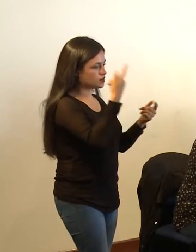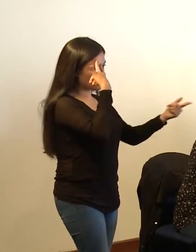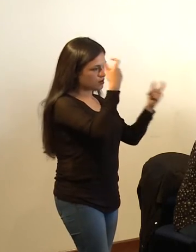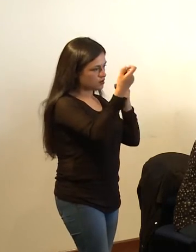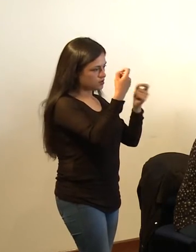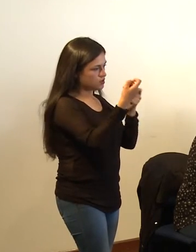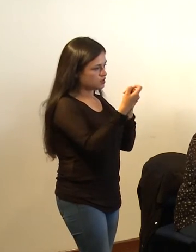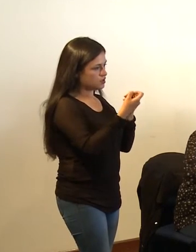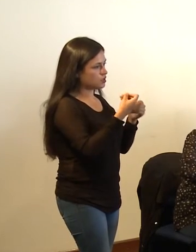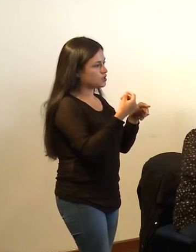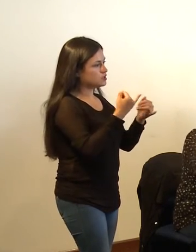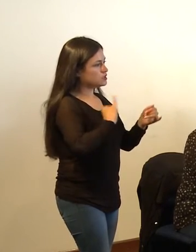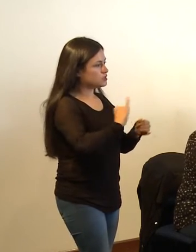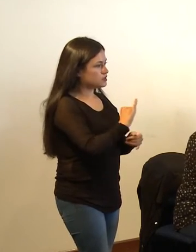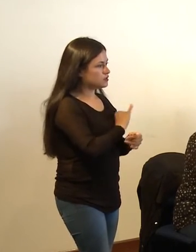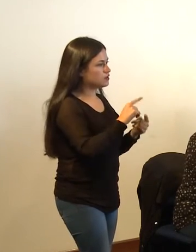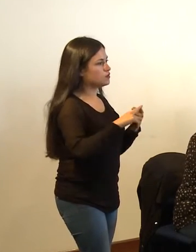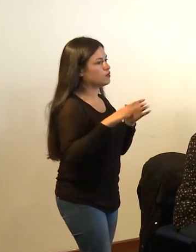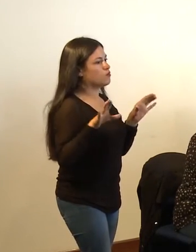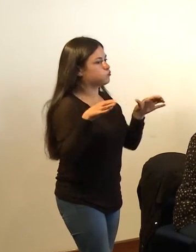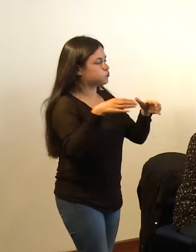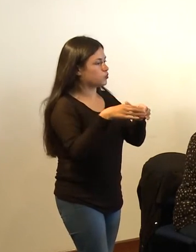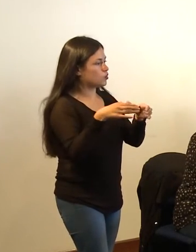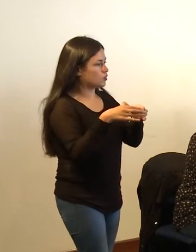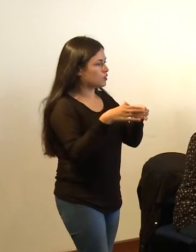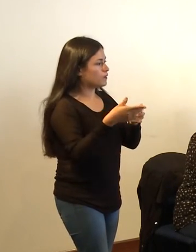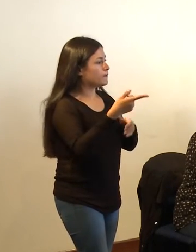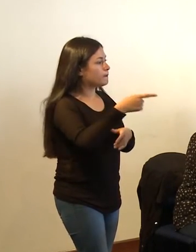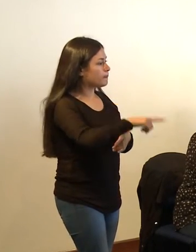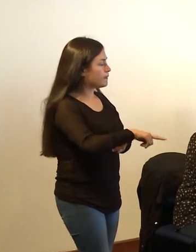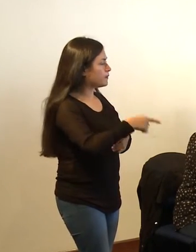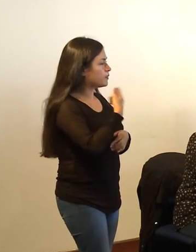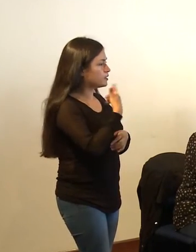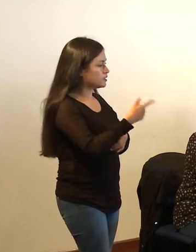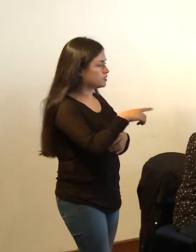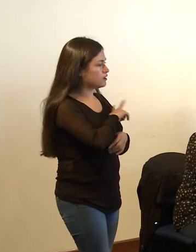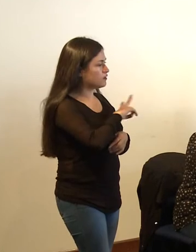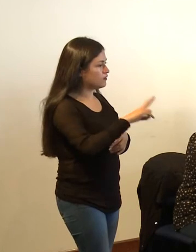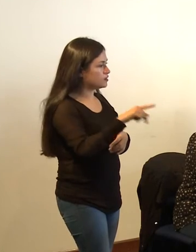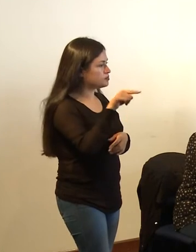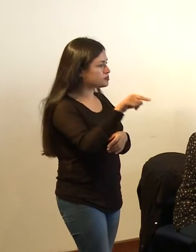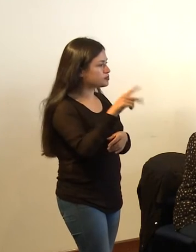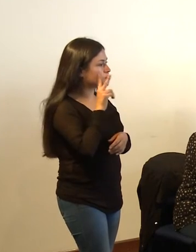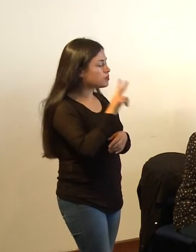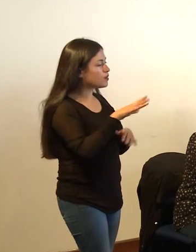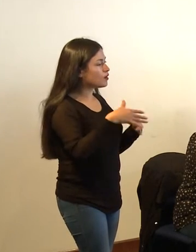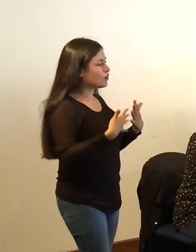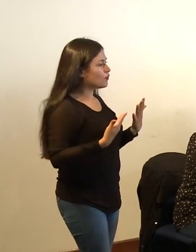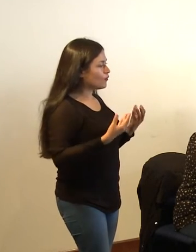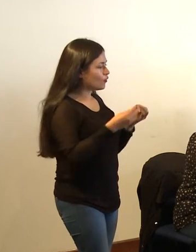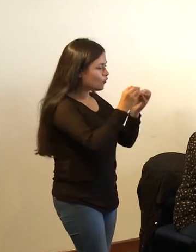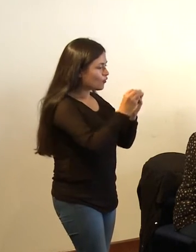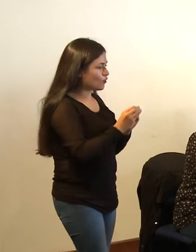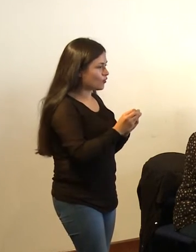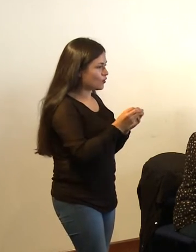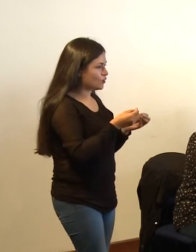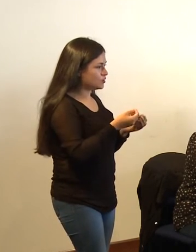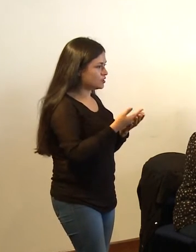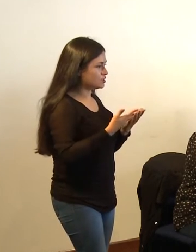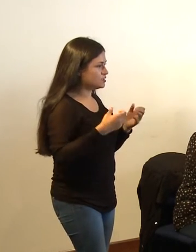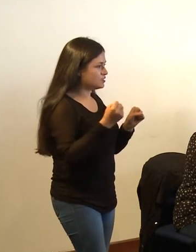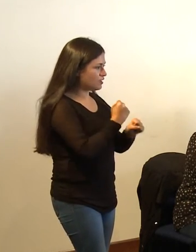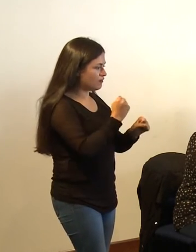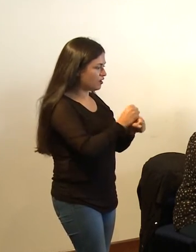transformación de lo individual y lo colectivo, y como algo que trasciende el simple trabajo